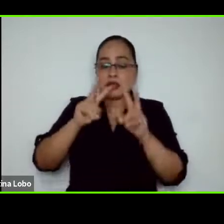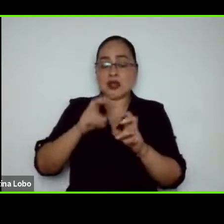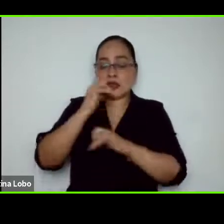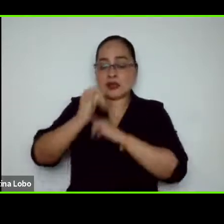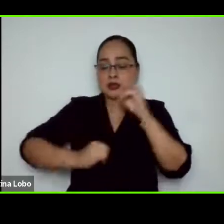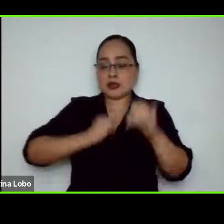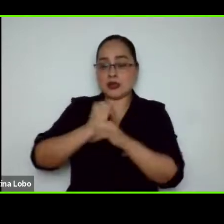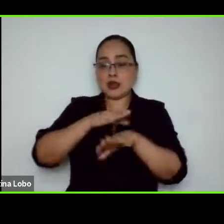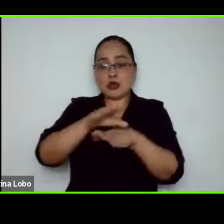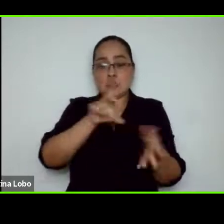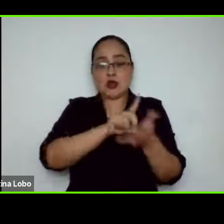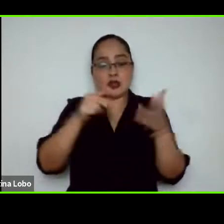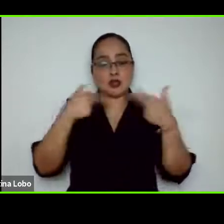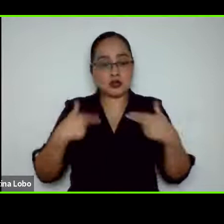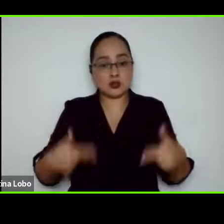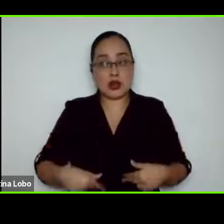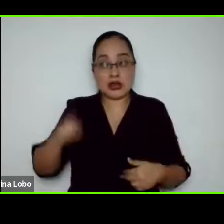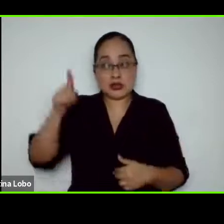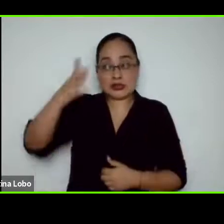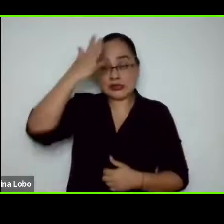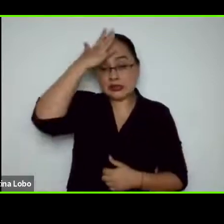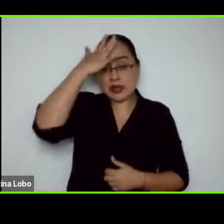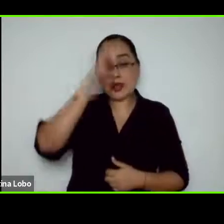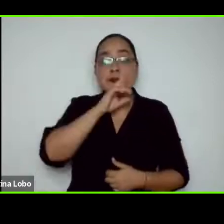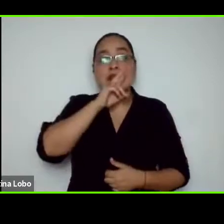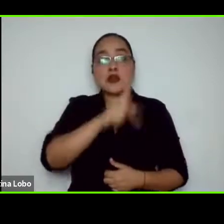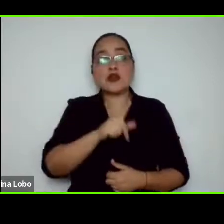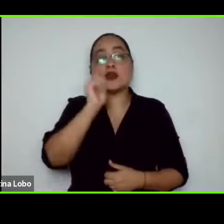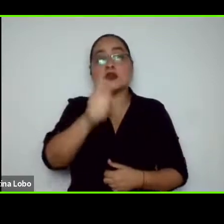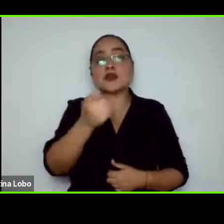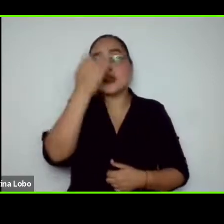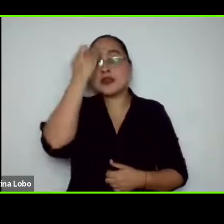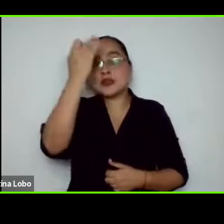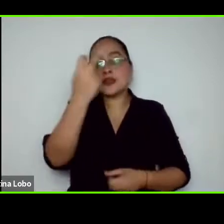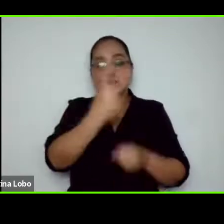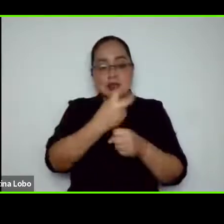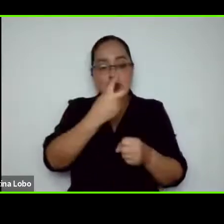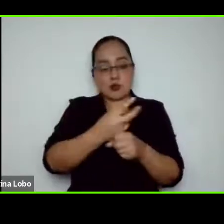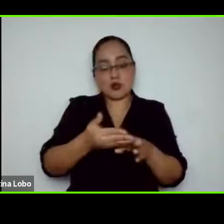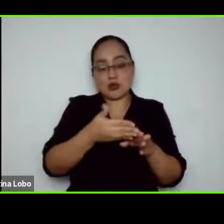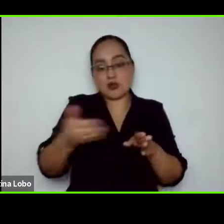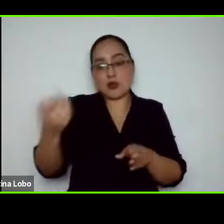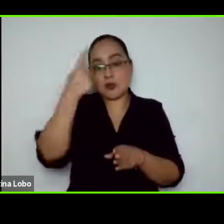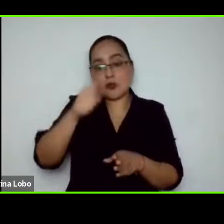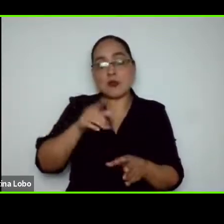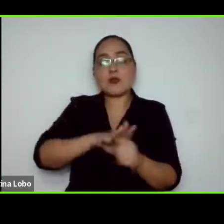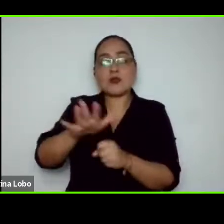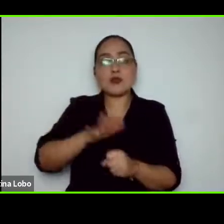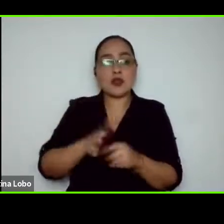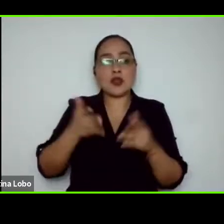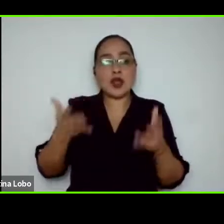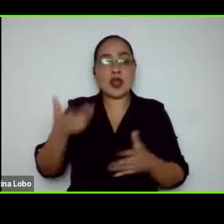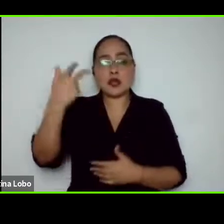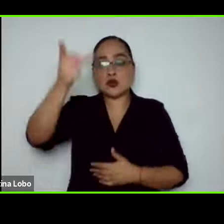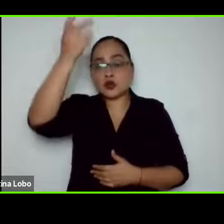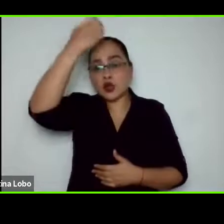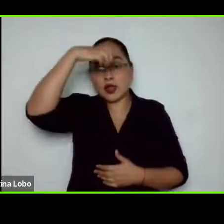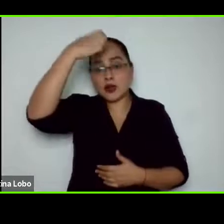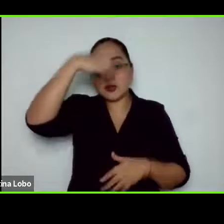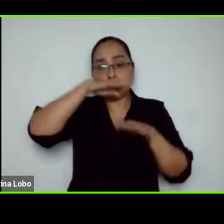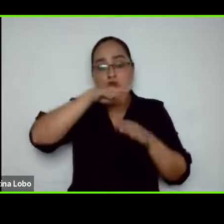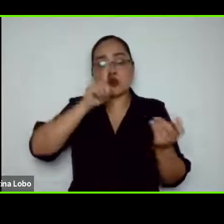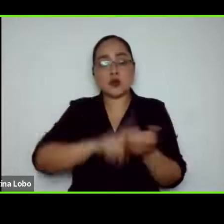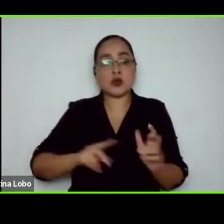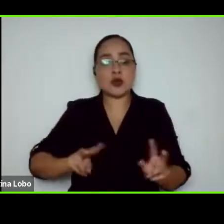humanos. Digamos, es una segunda etapa muy importante para cualquier experiencia de control